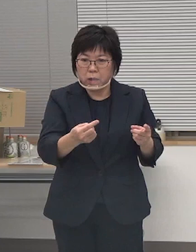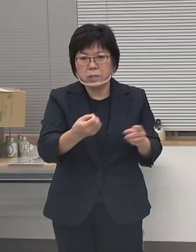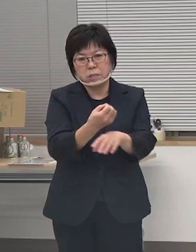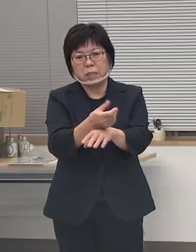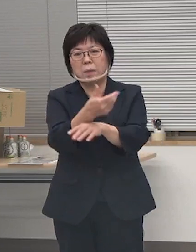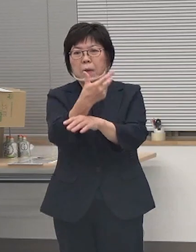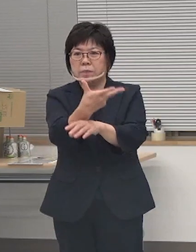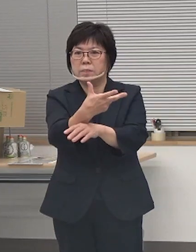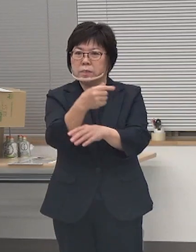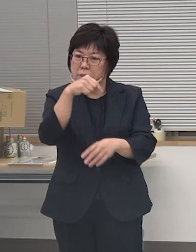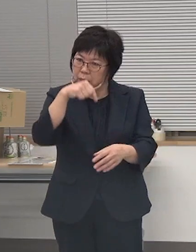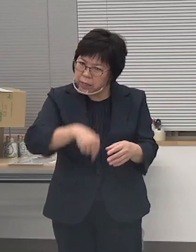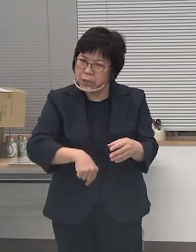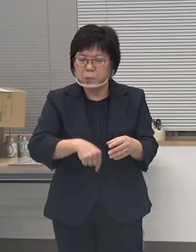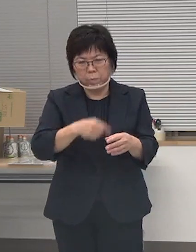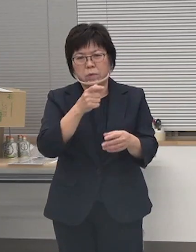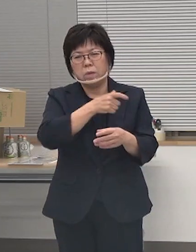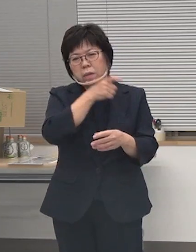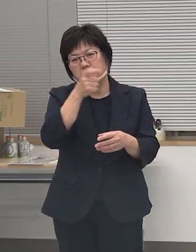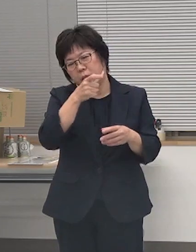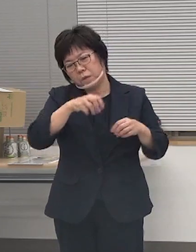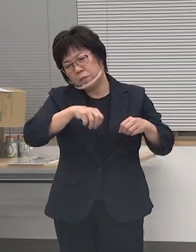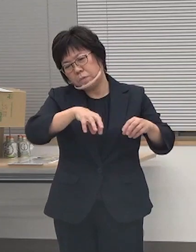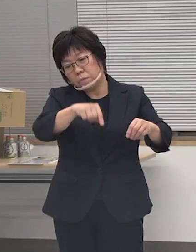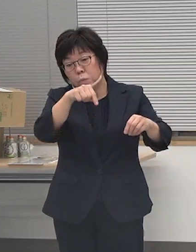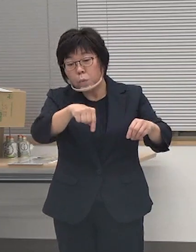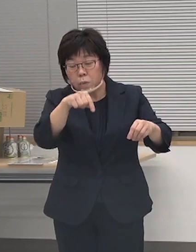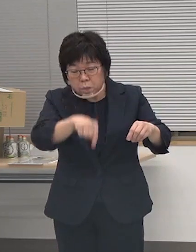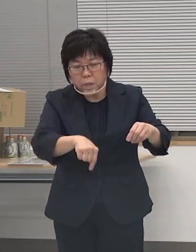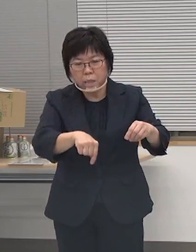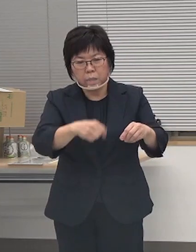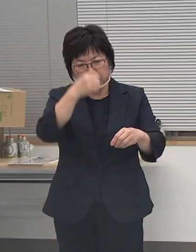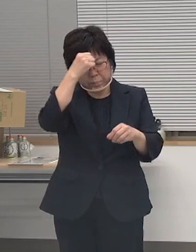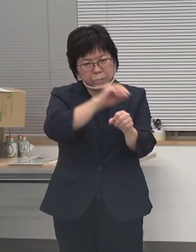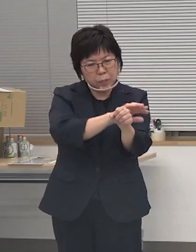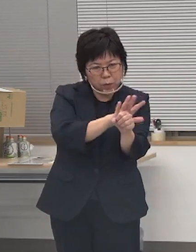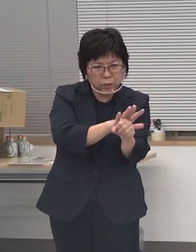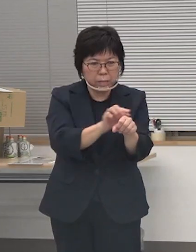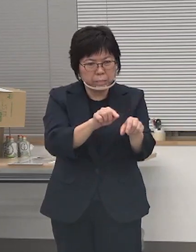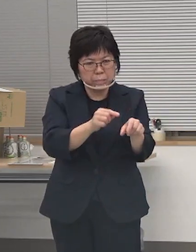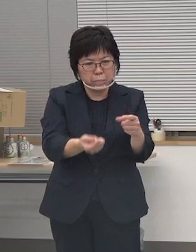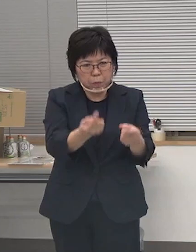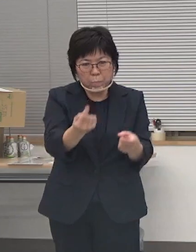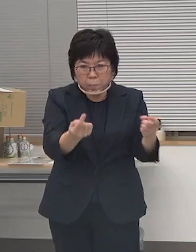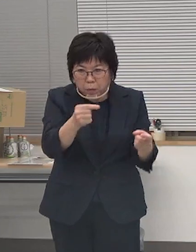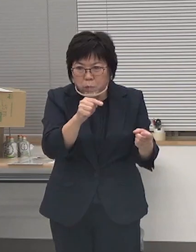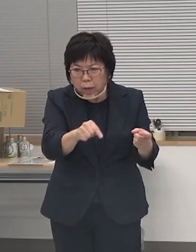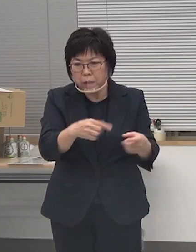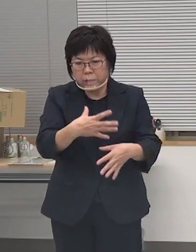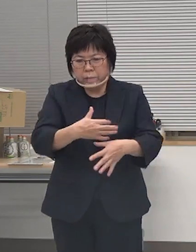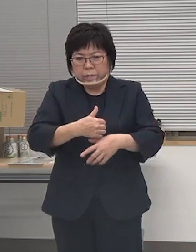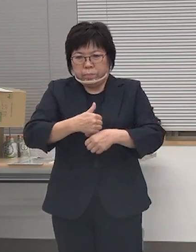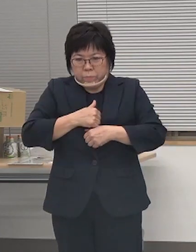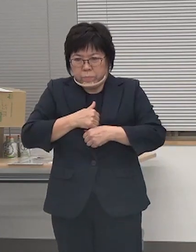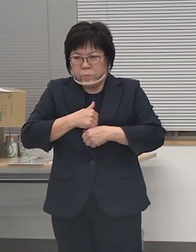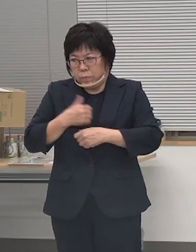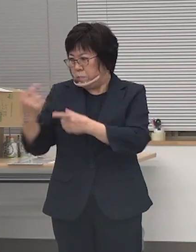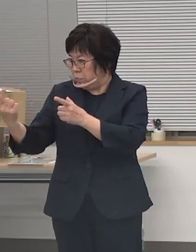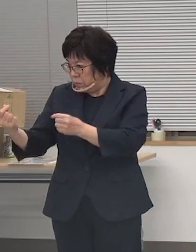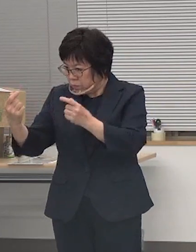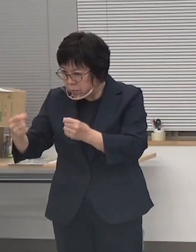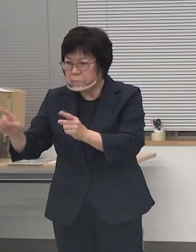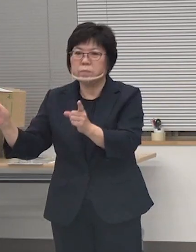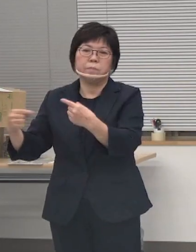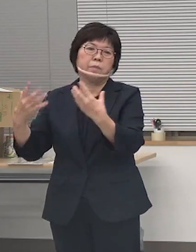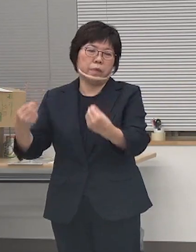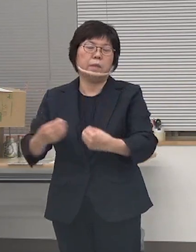ているということに鑑み、しっかりとした対応していきましょうと、こういう話をさせていただきました。2点目ですけれども、